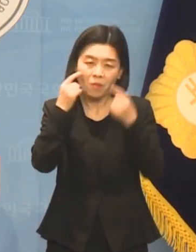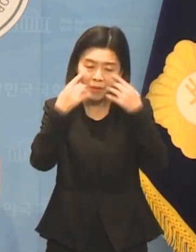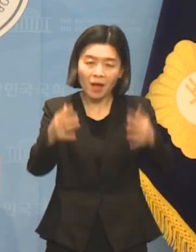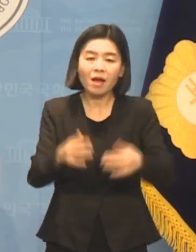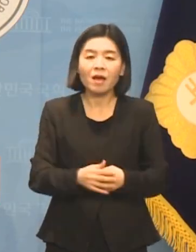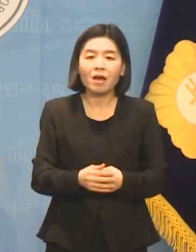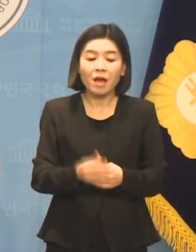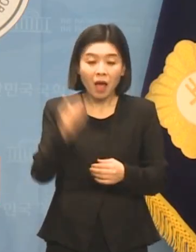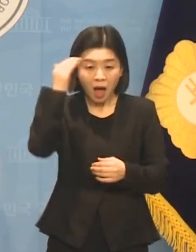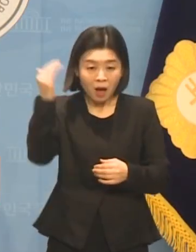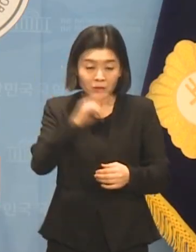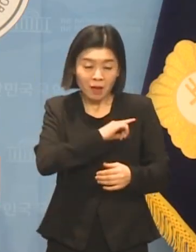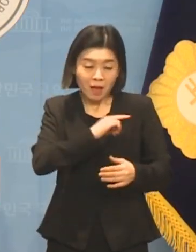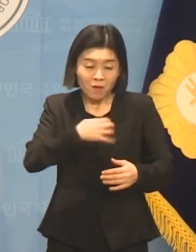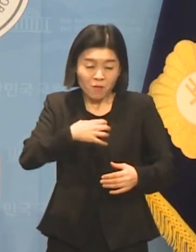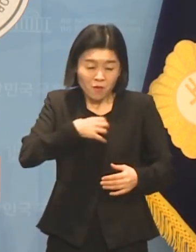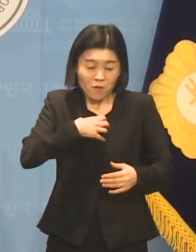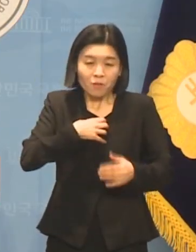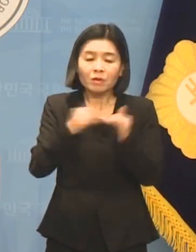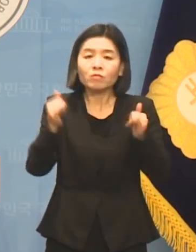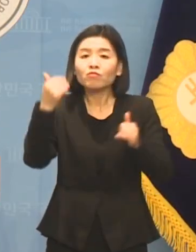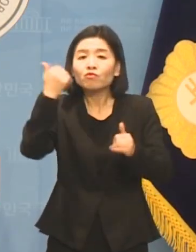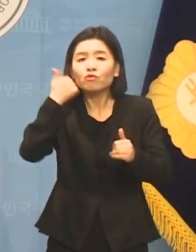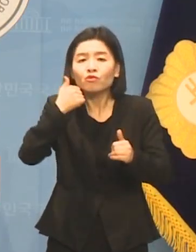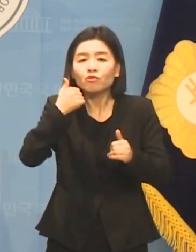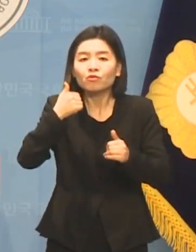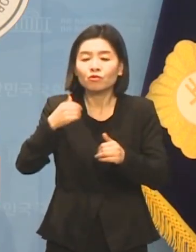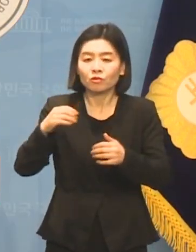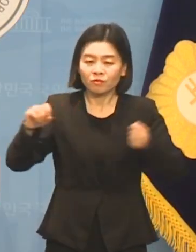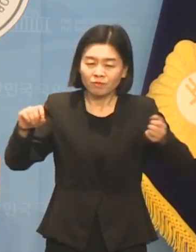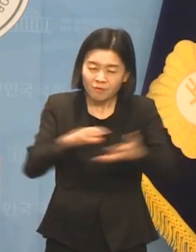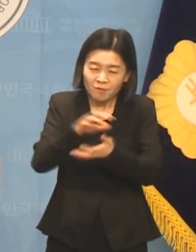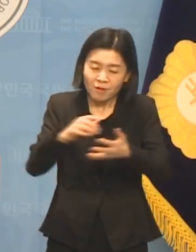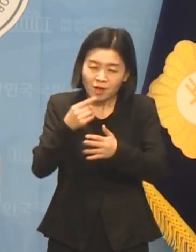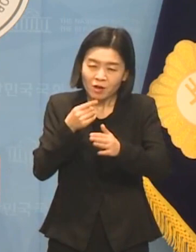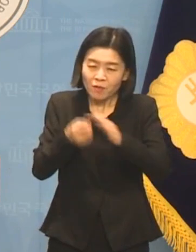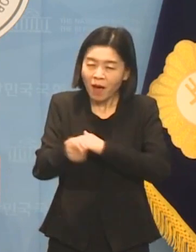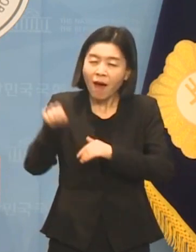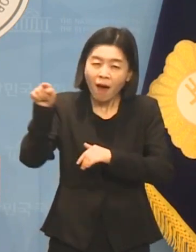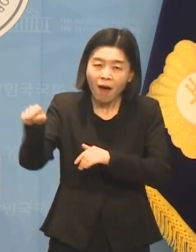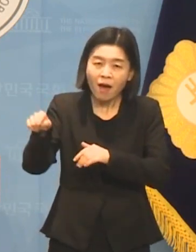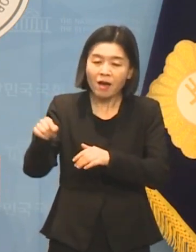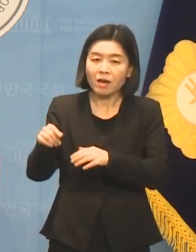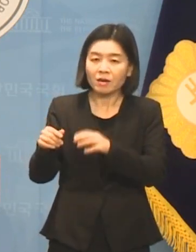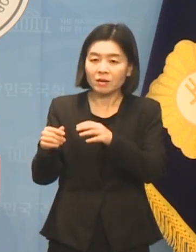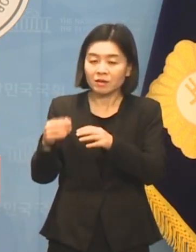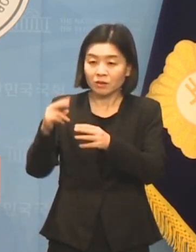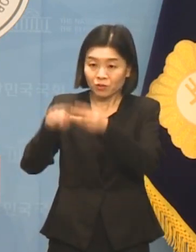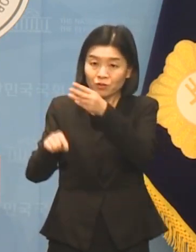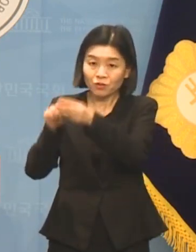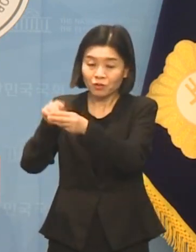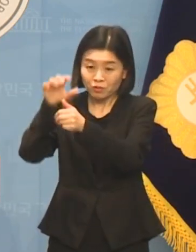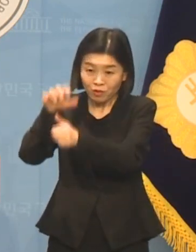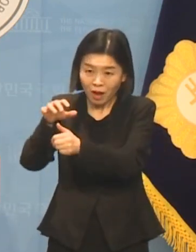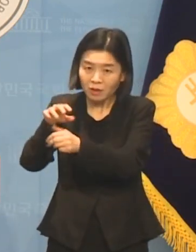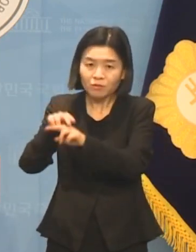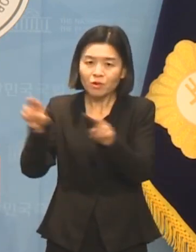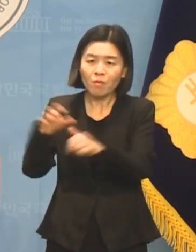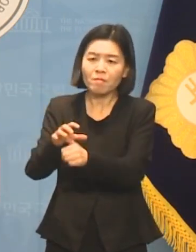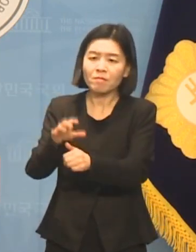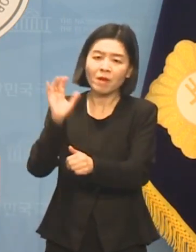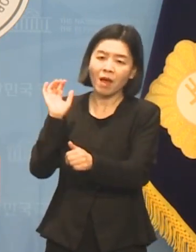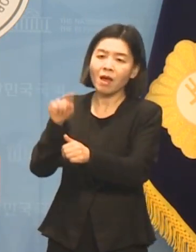지금 한국에서 가장 위험한 사람은 내란죄를 저지르고도 구속 취소되어 개선 장군처럼 관저에